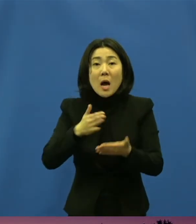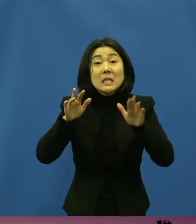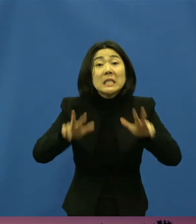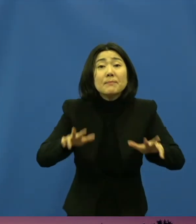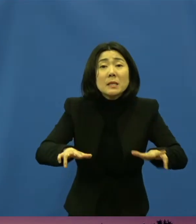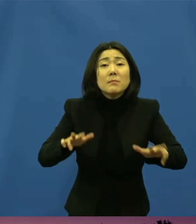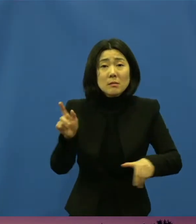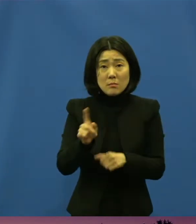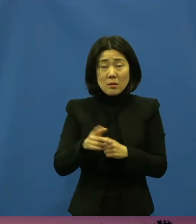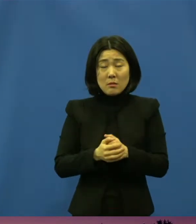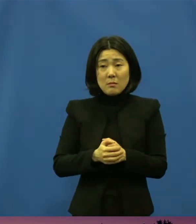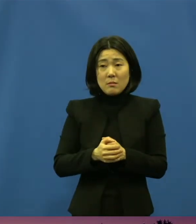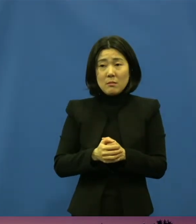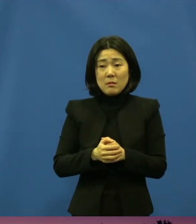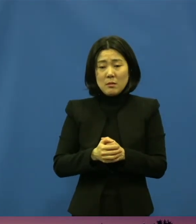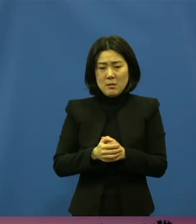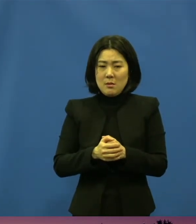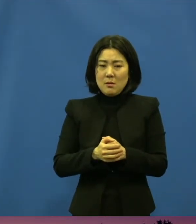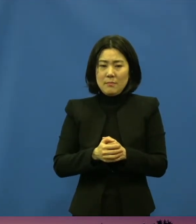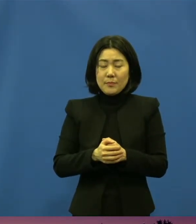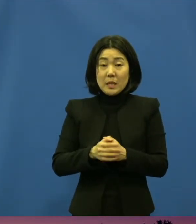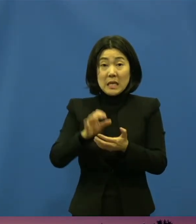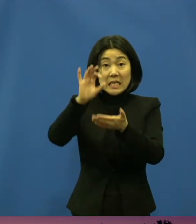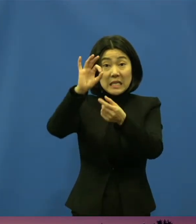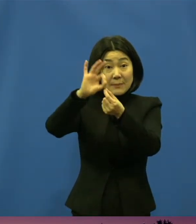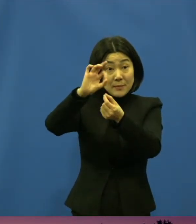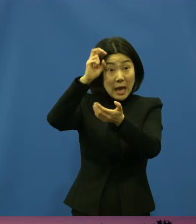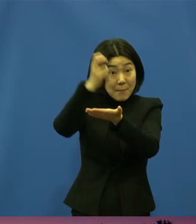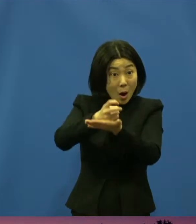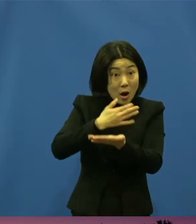이게 잘 가르치지 않는 거예요. 십계명. 그죠?